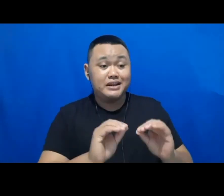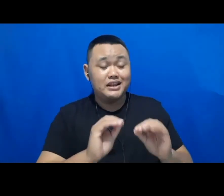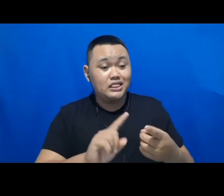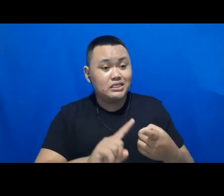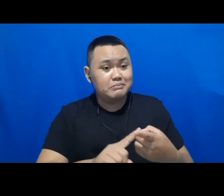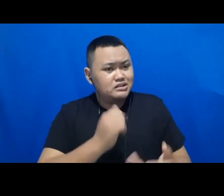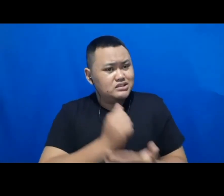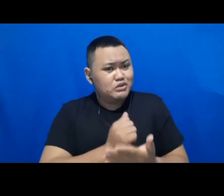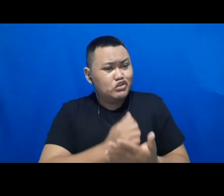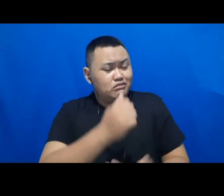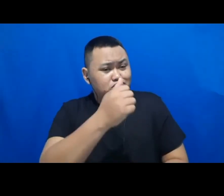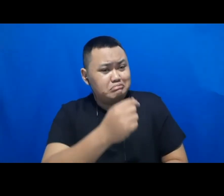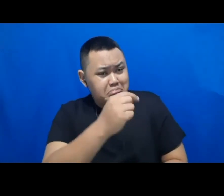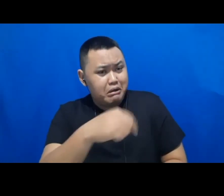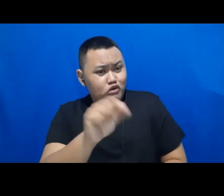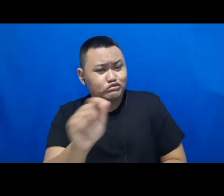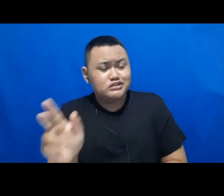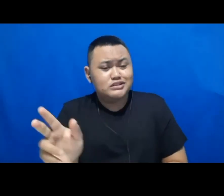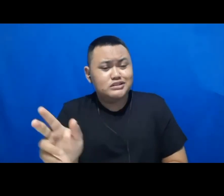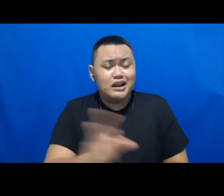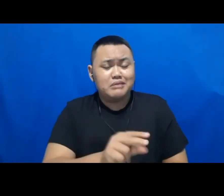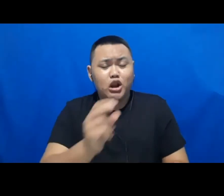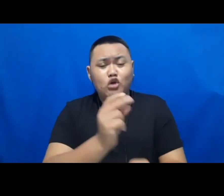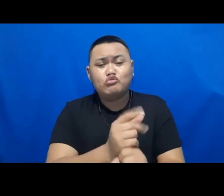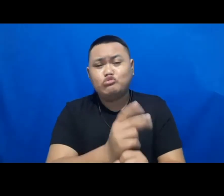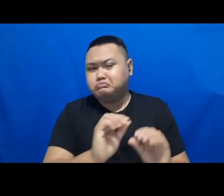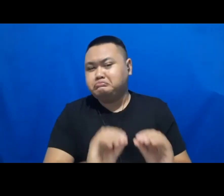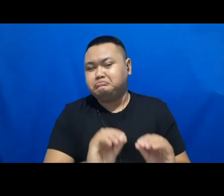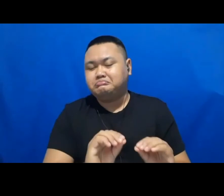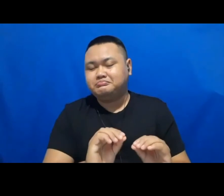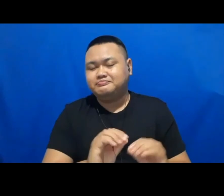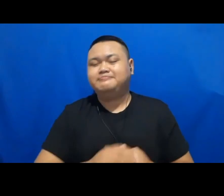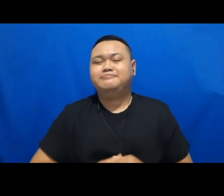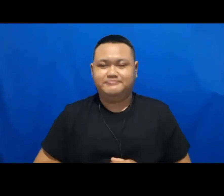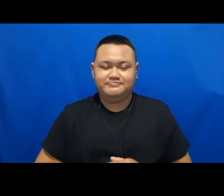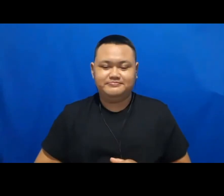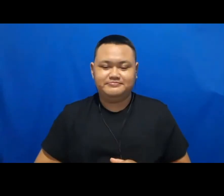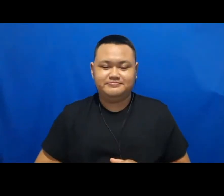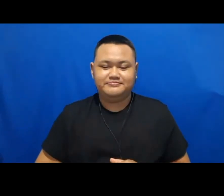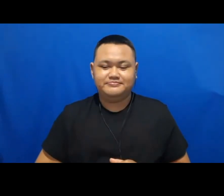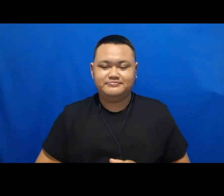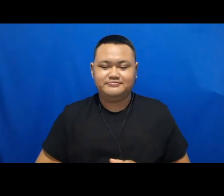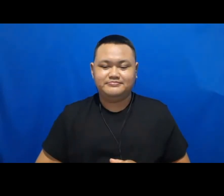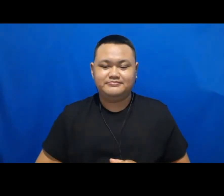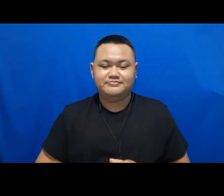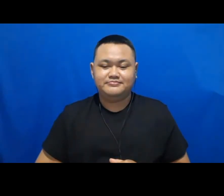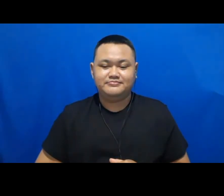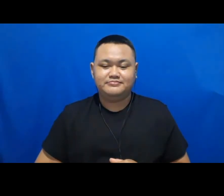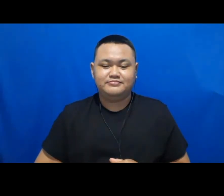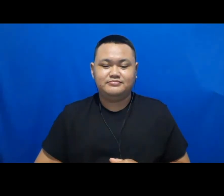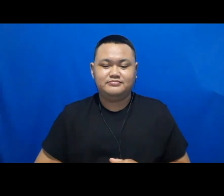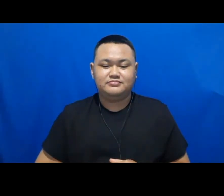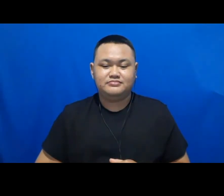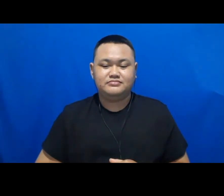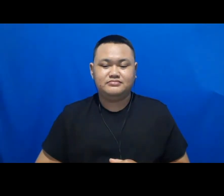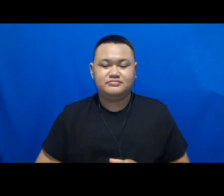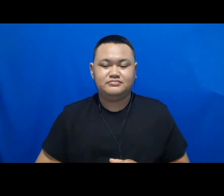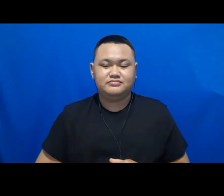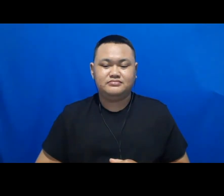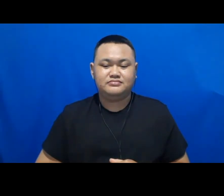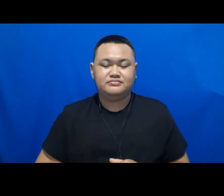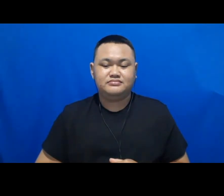kita belajar banyak banget ya Mas Bayu ya dari sharing 5 pembicara kita ini gitu.